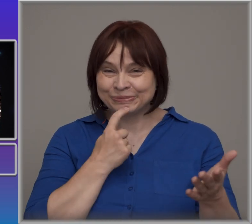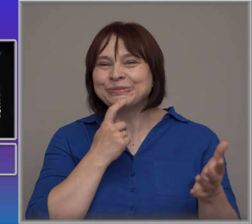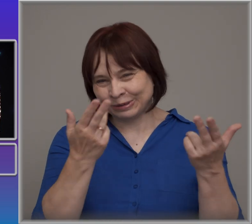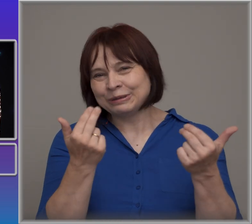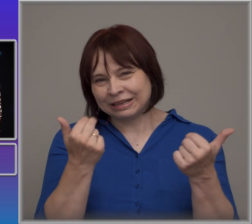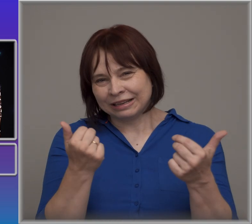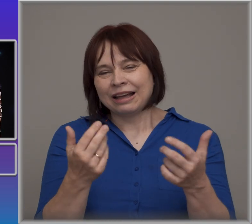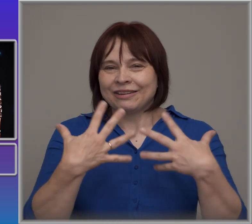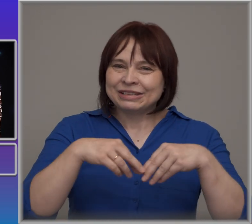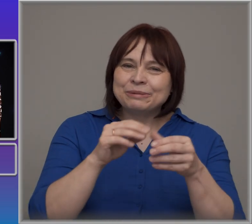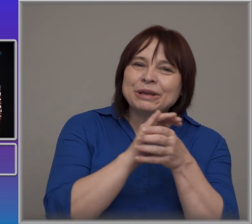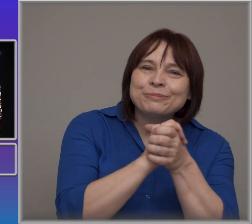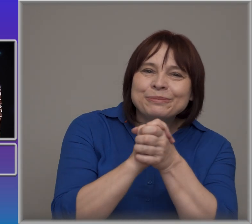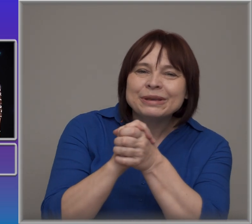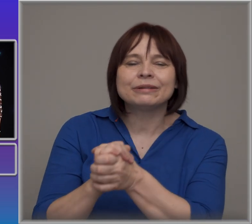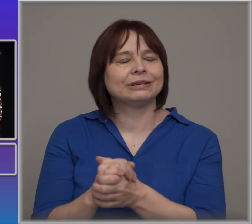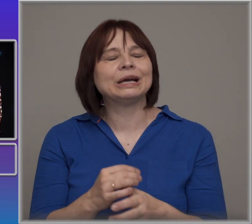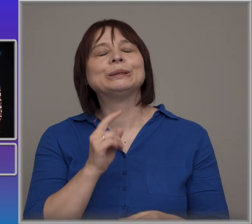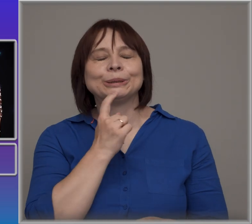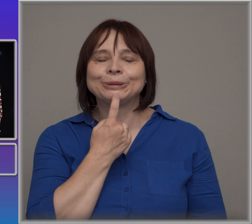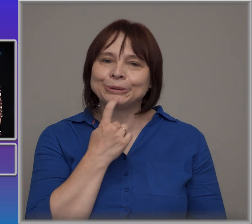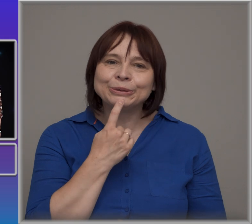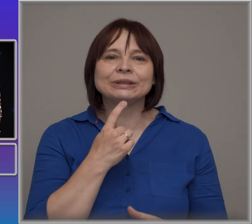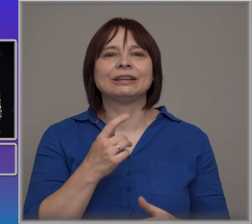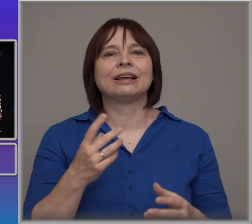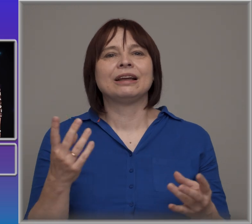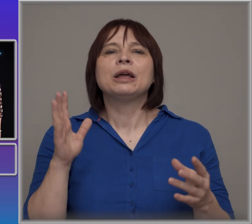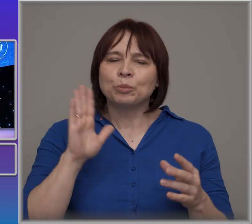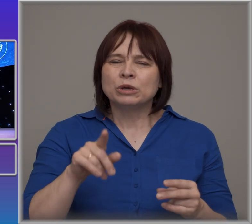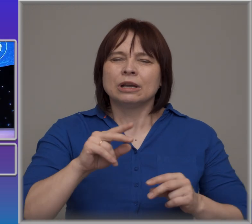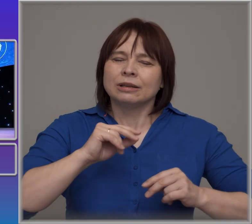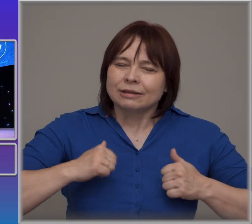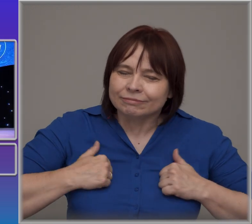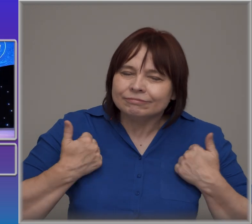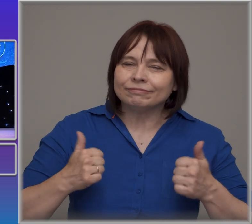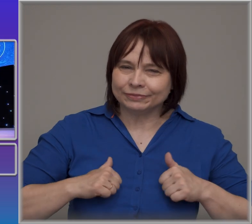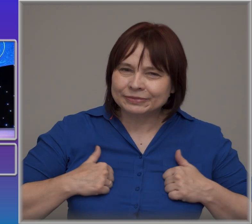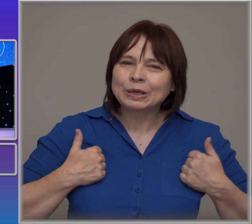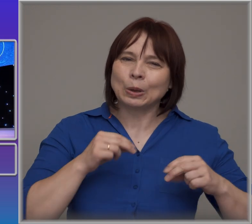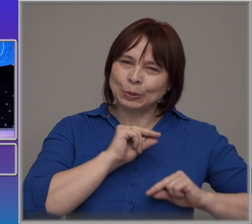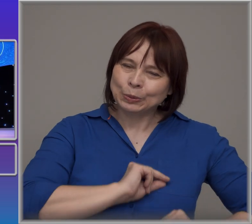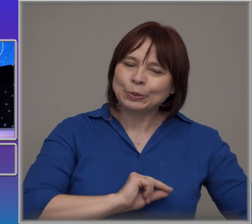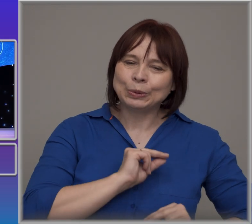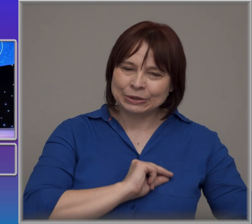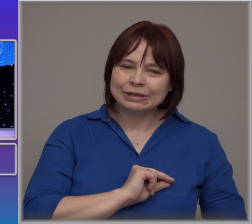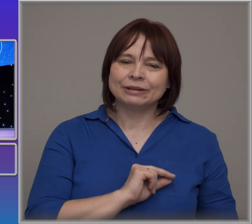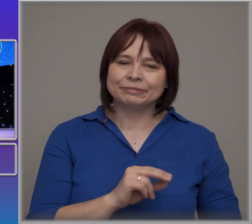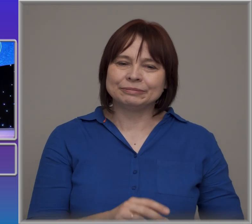благословение. Чтобы действительно быть примером, примером семьи, примером отношений. Это